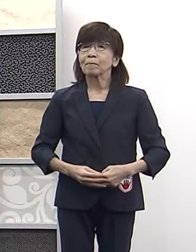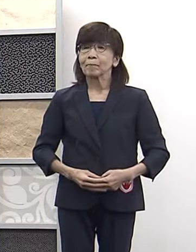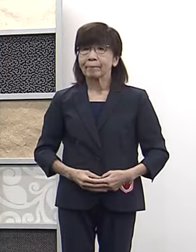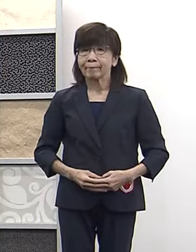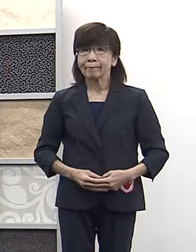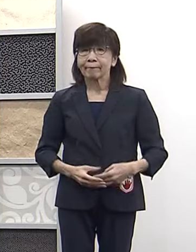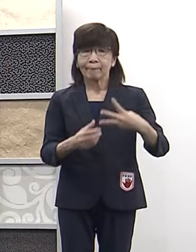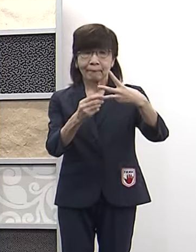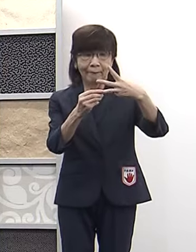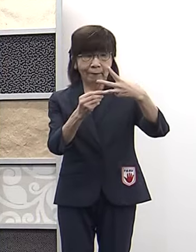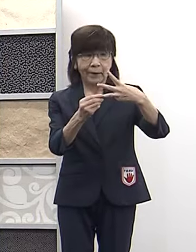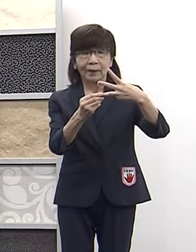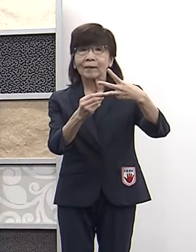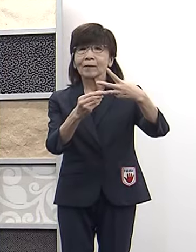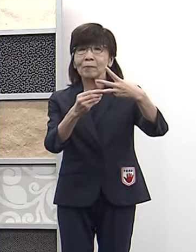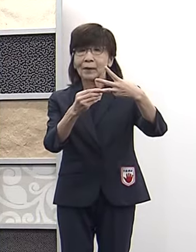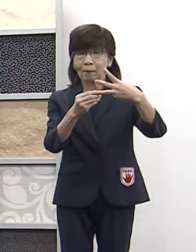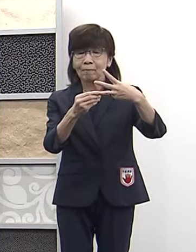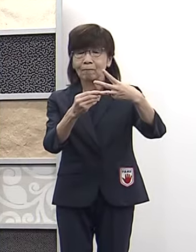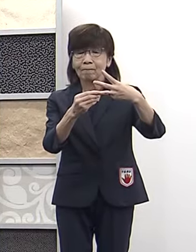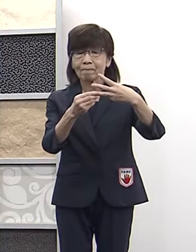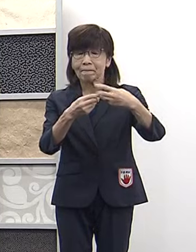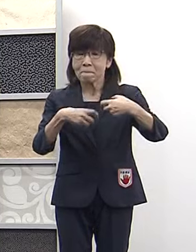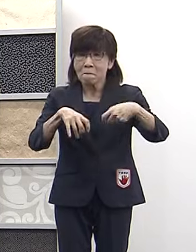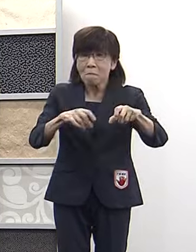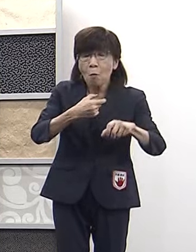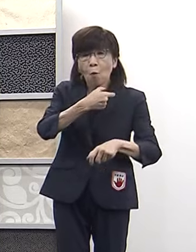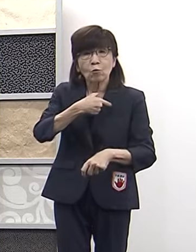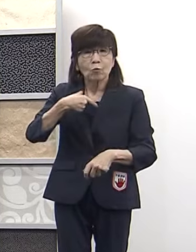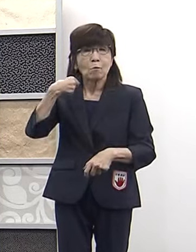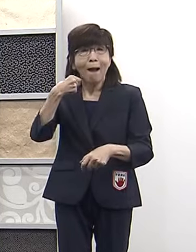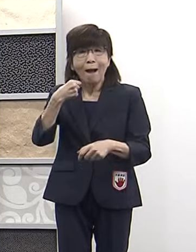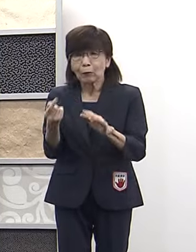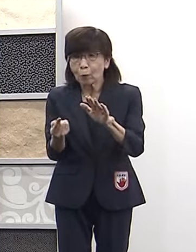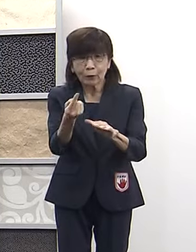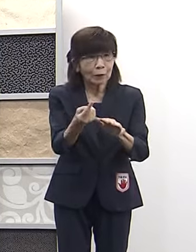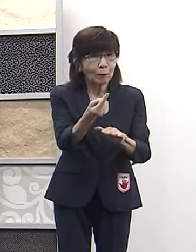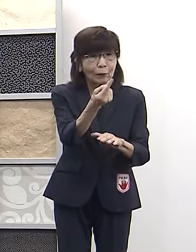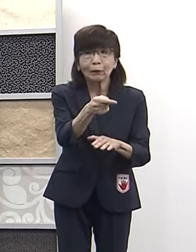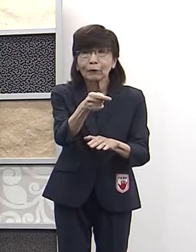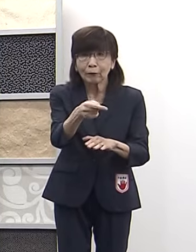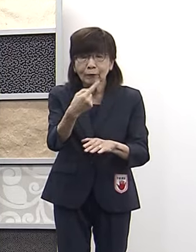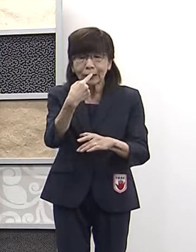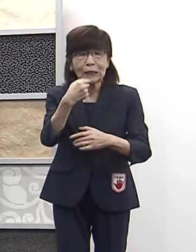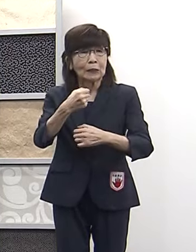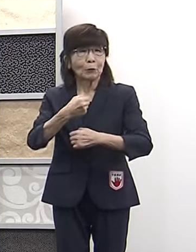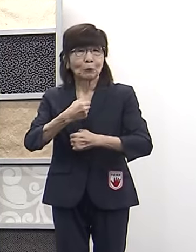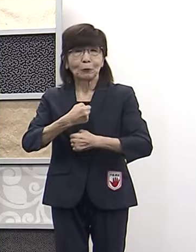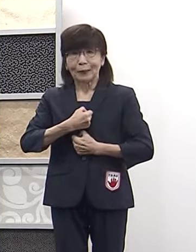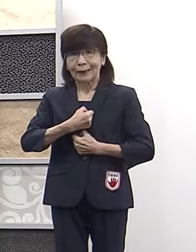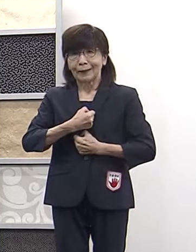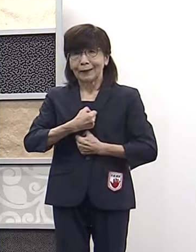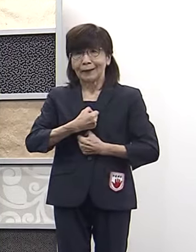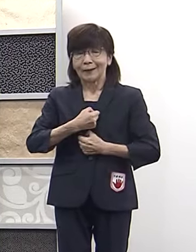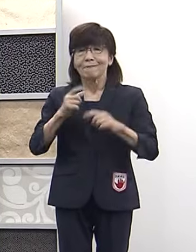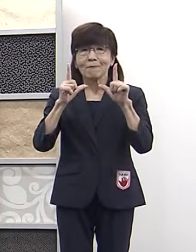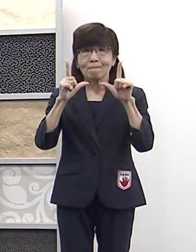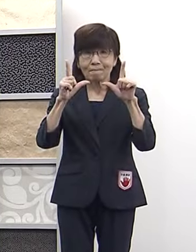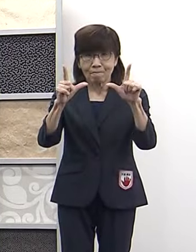そして3点目ですが、熊の出没に対する注意喚起の強化を行うことに、としております。